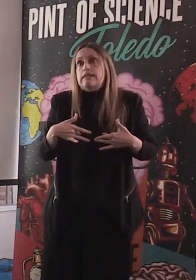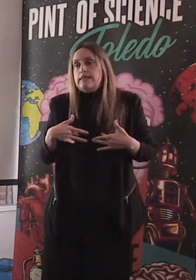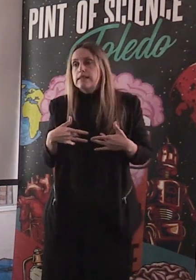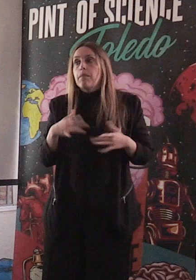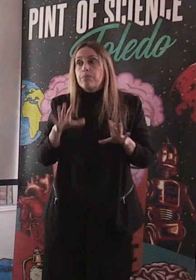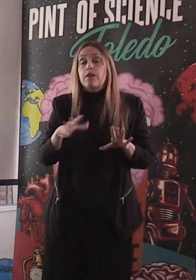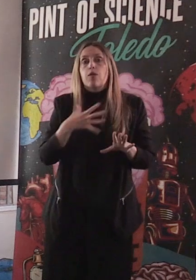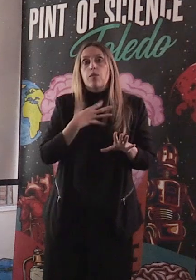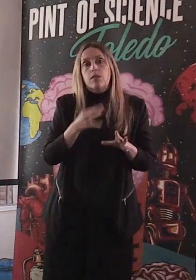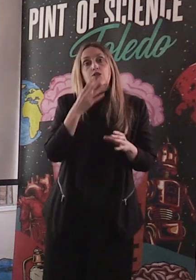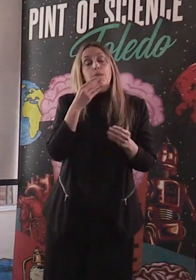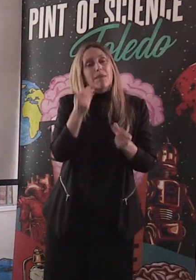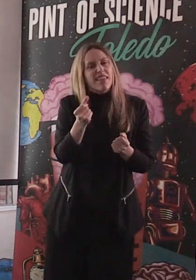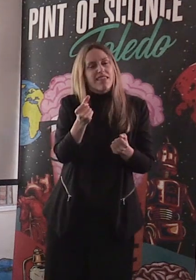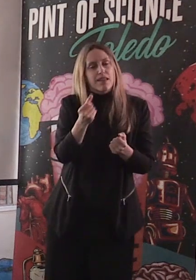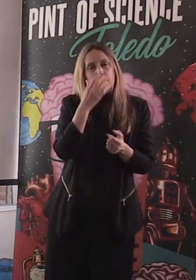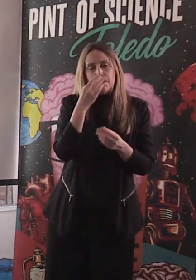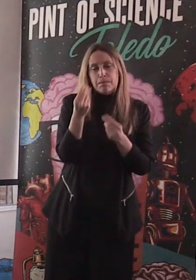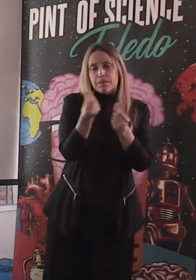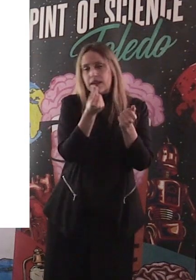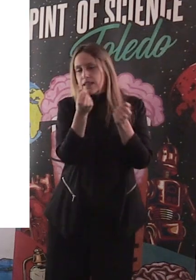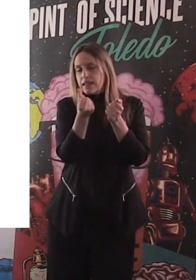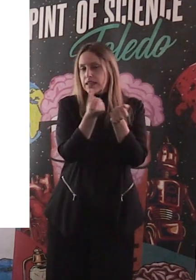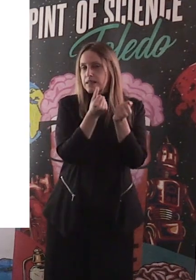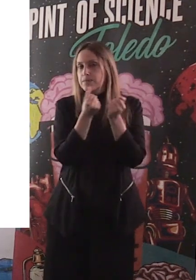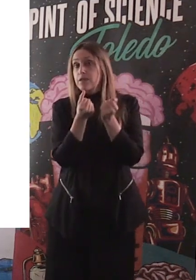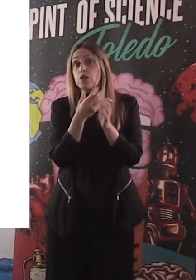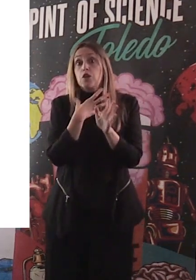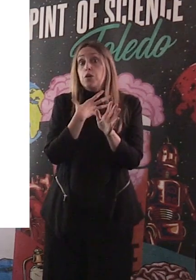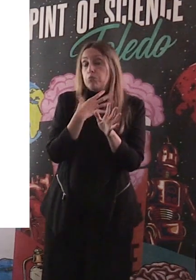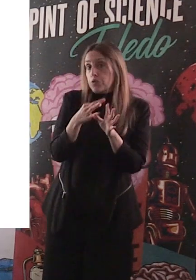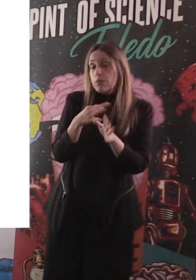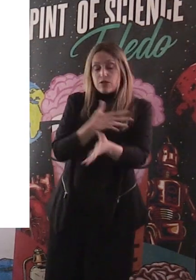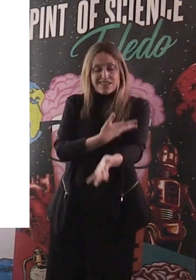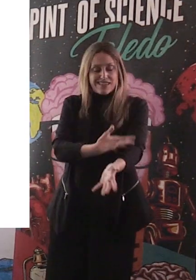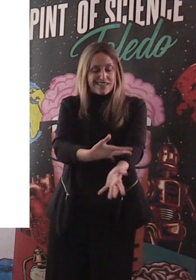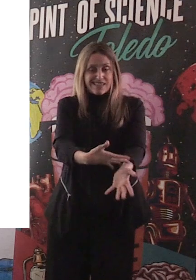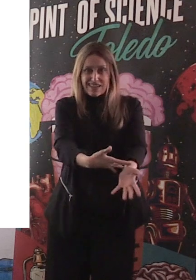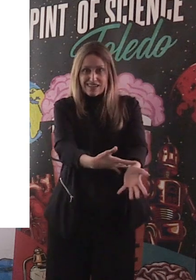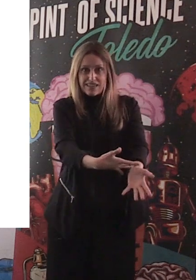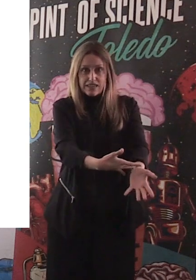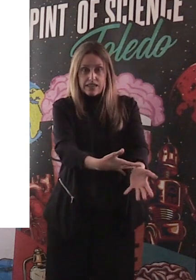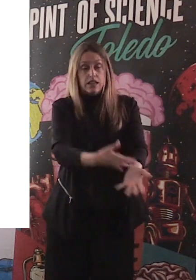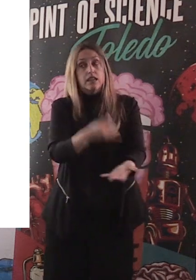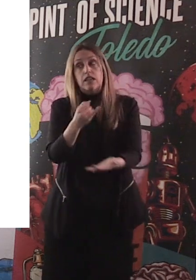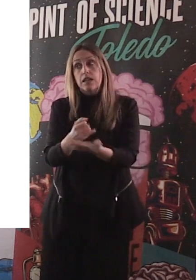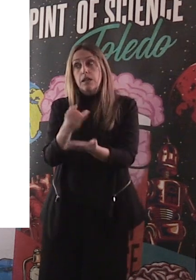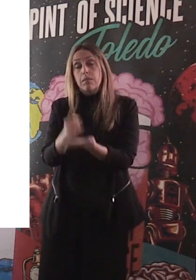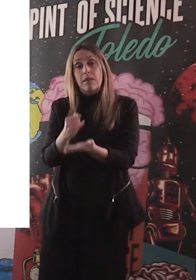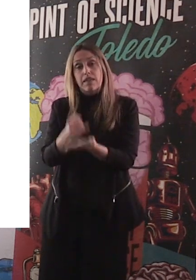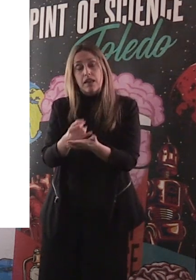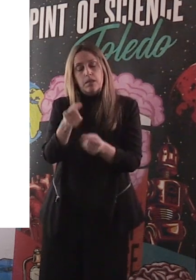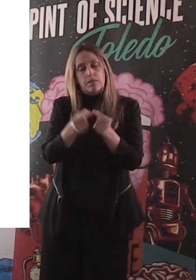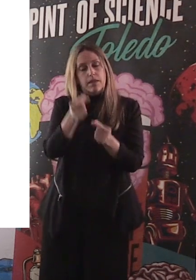puede predecir con esto. Por eso tú puedes sacar tu sangre y medir tu patrón y